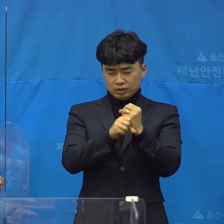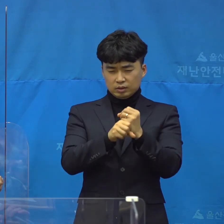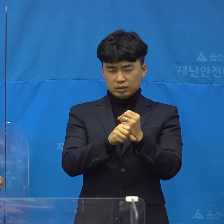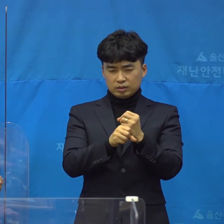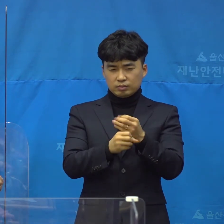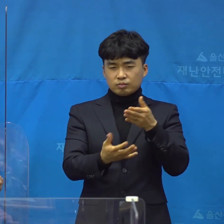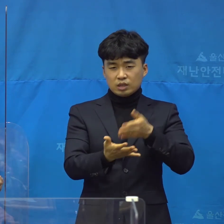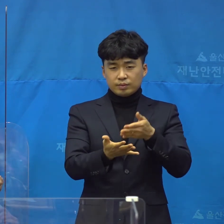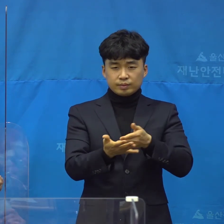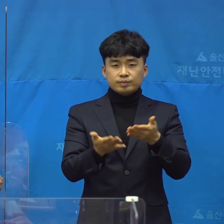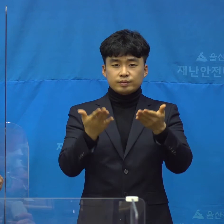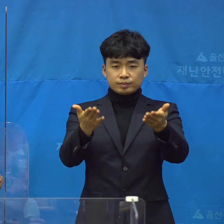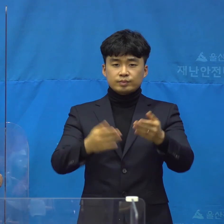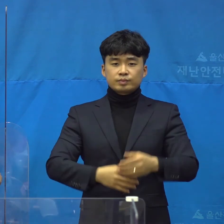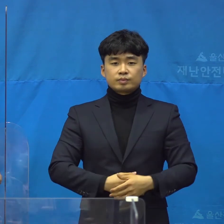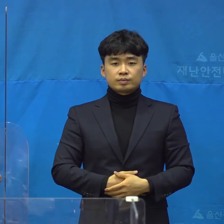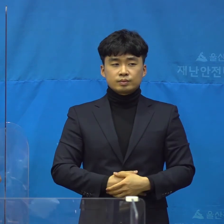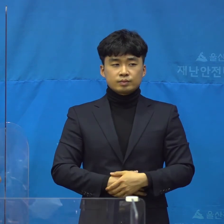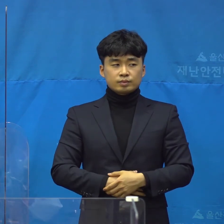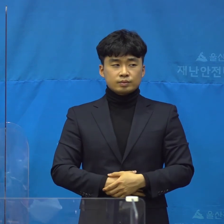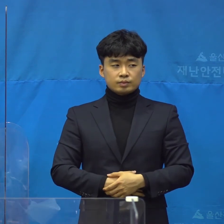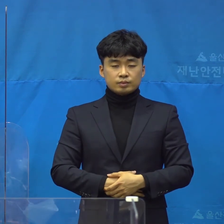해서 알려드리도록